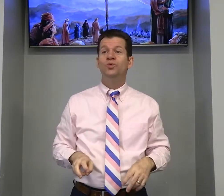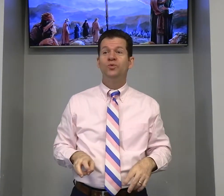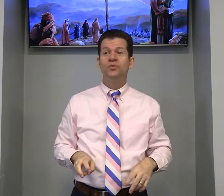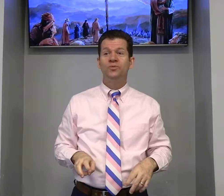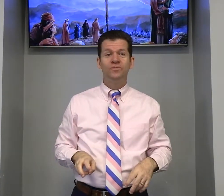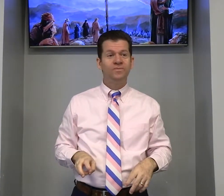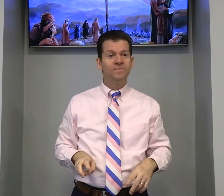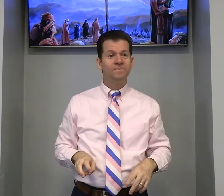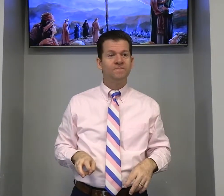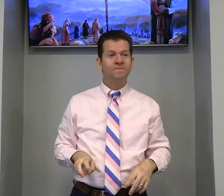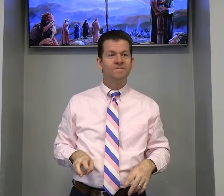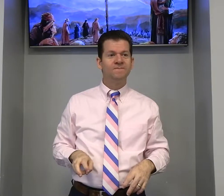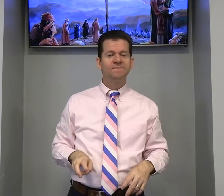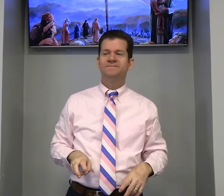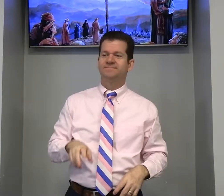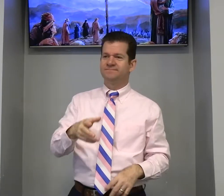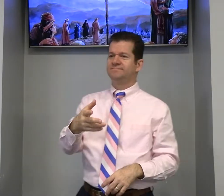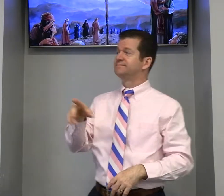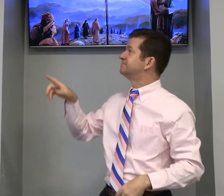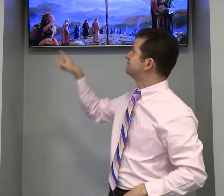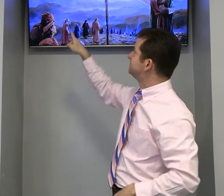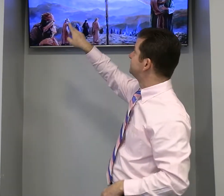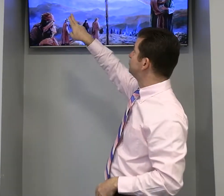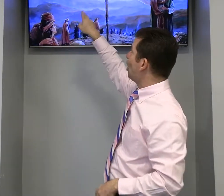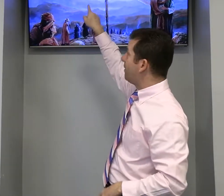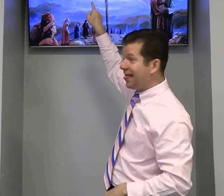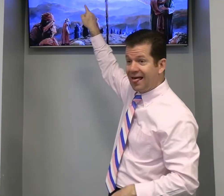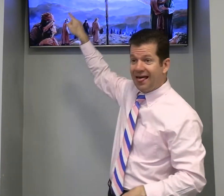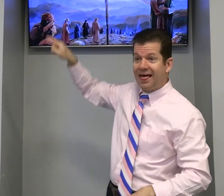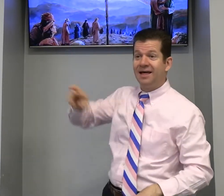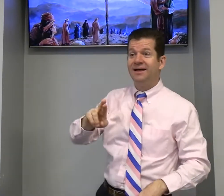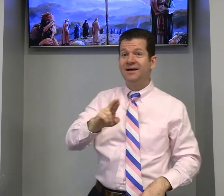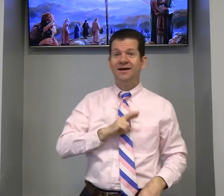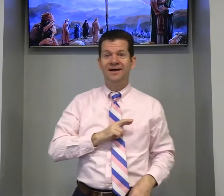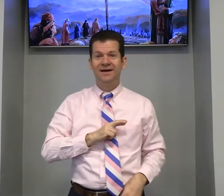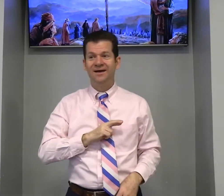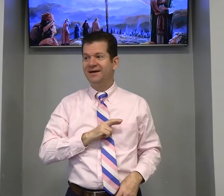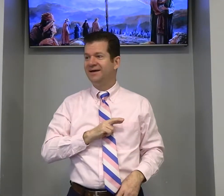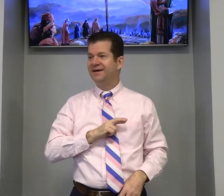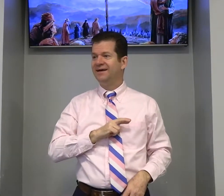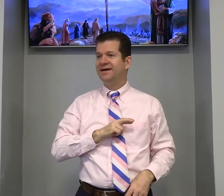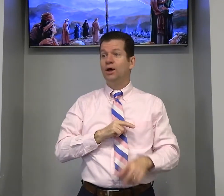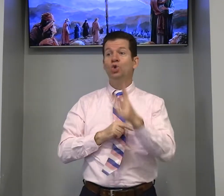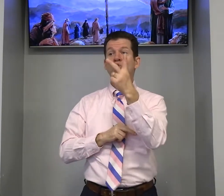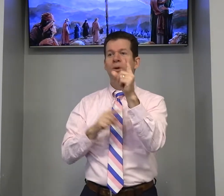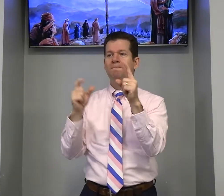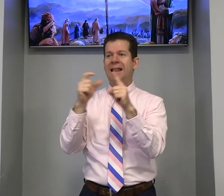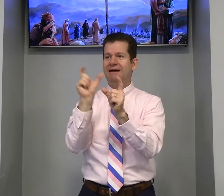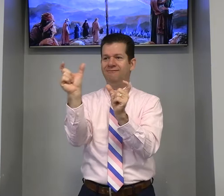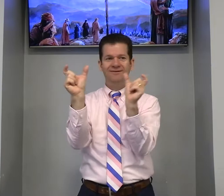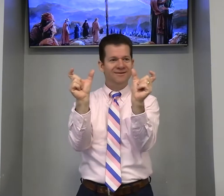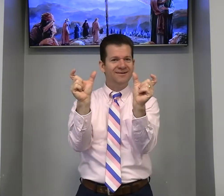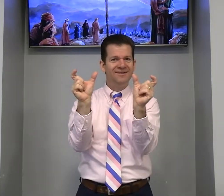Capítulo é número, sim, mas qual é o título da mensagem? É duas